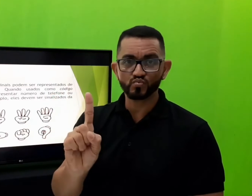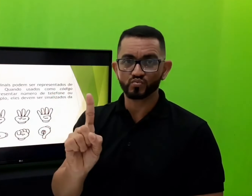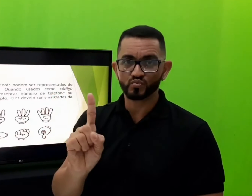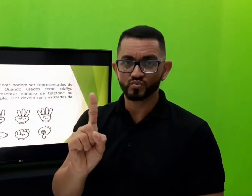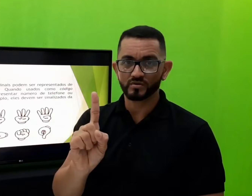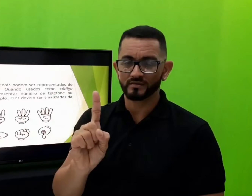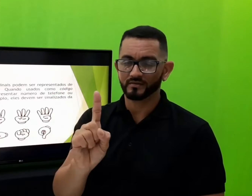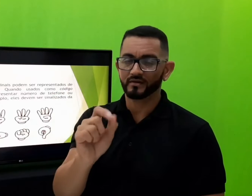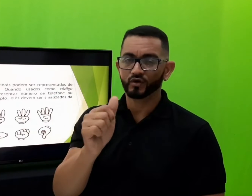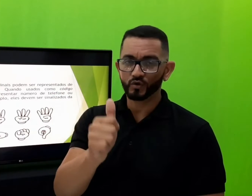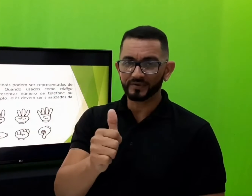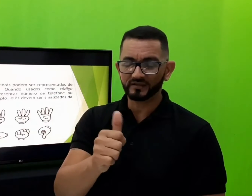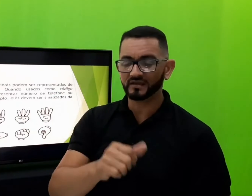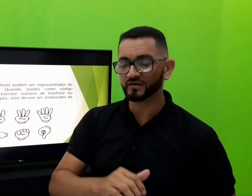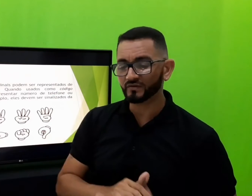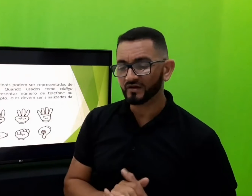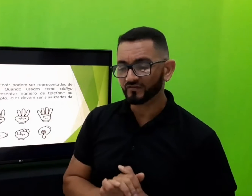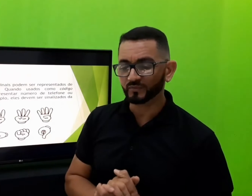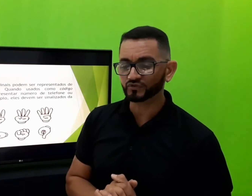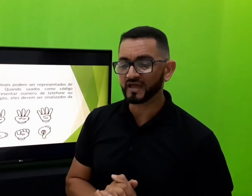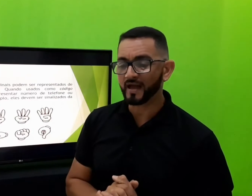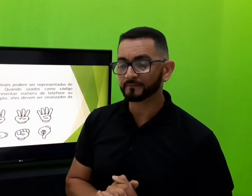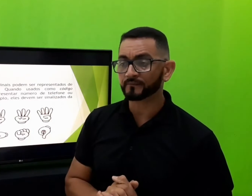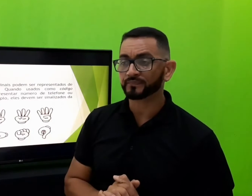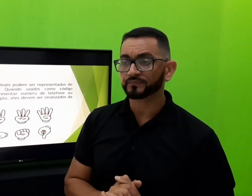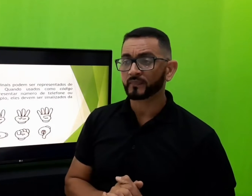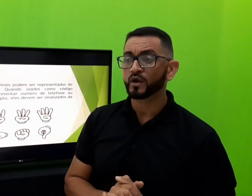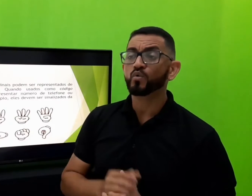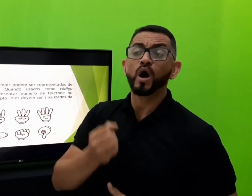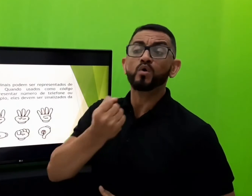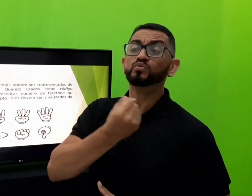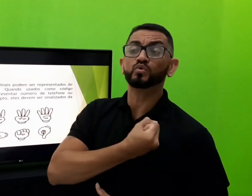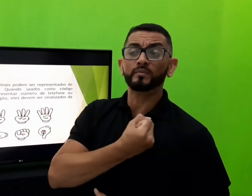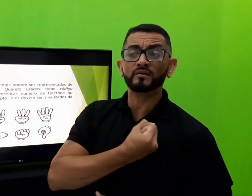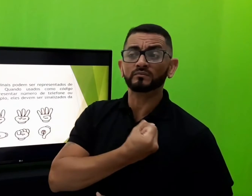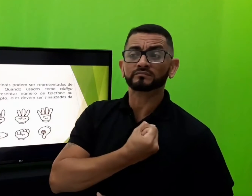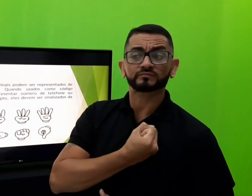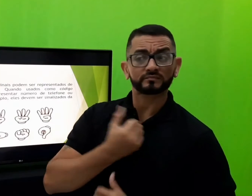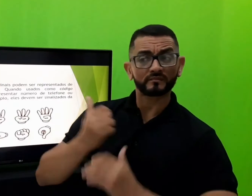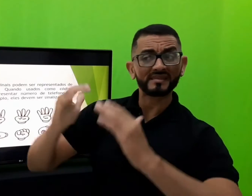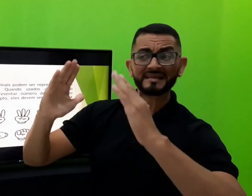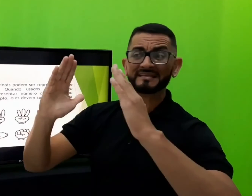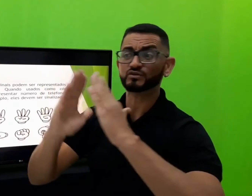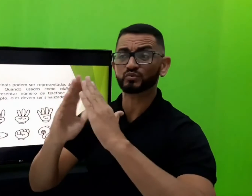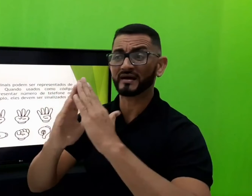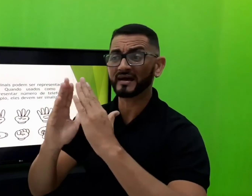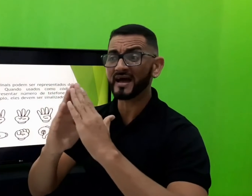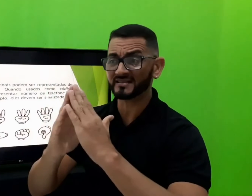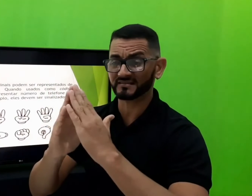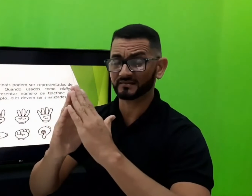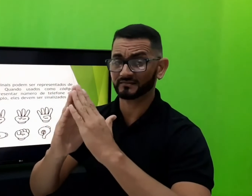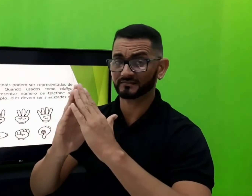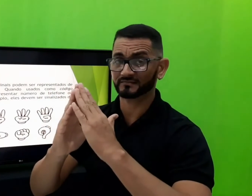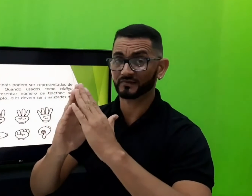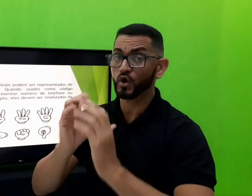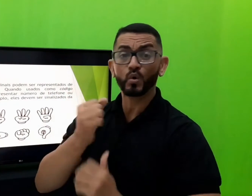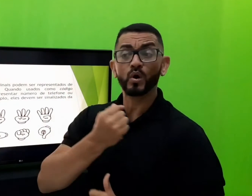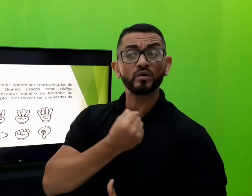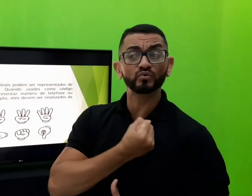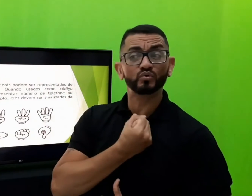41. Compreenderam? Vamos lá. Qual é o número da sua casa? Qual é o